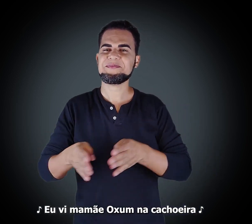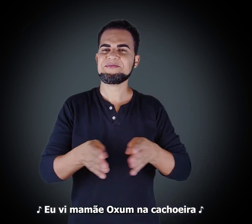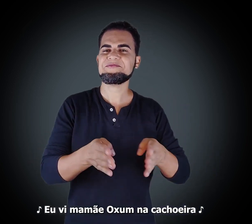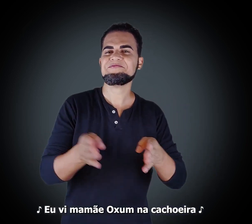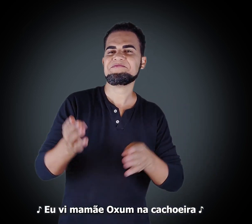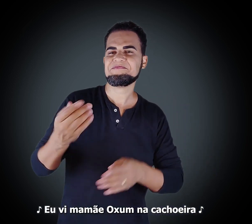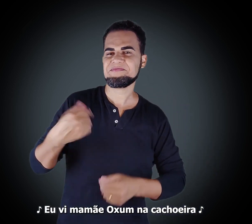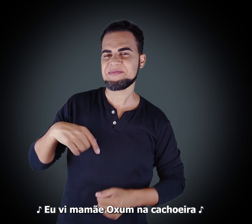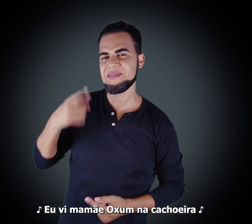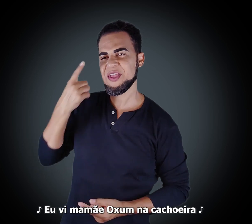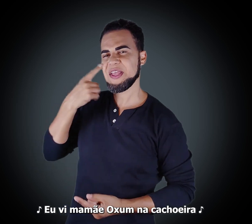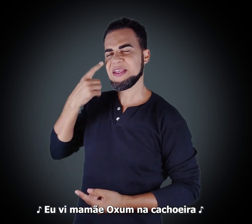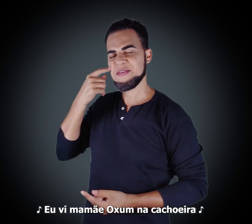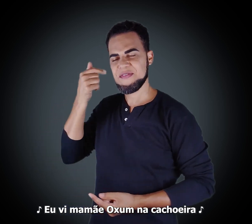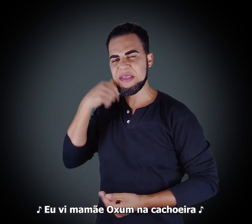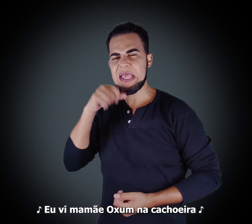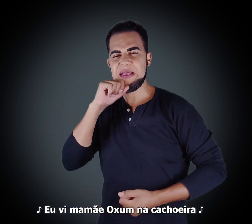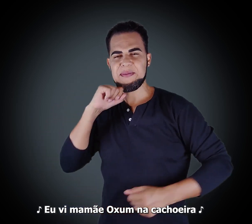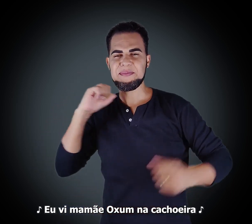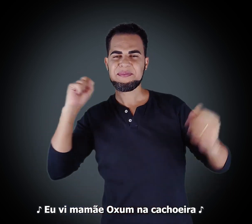vi mamãe Oxum na